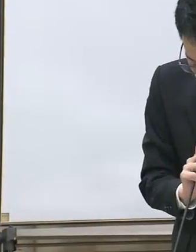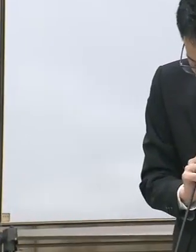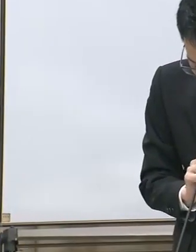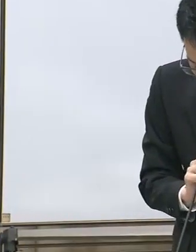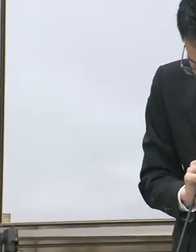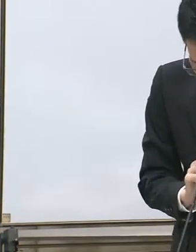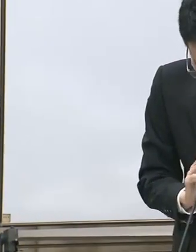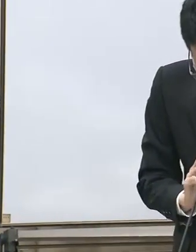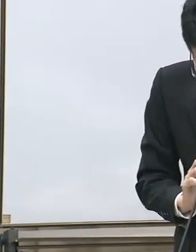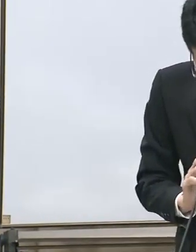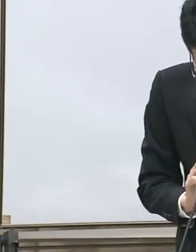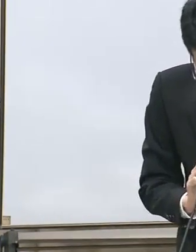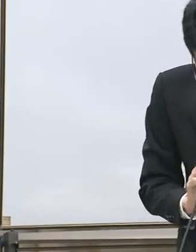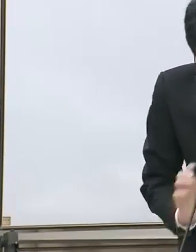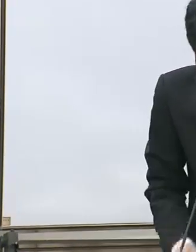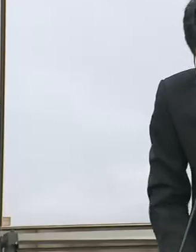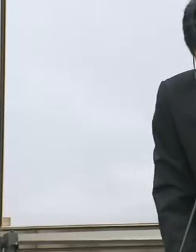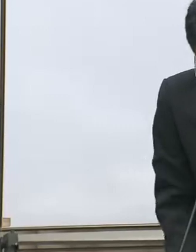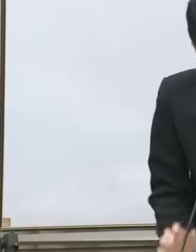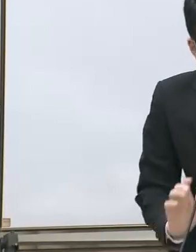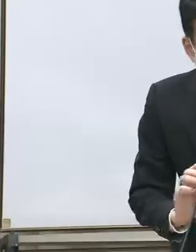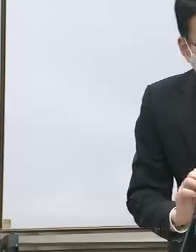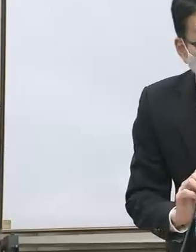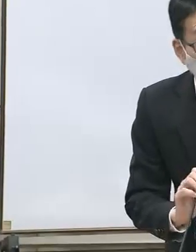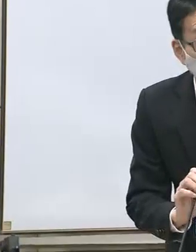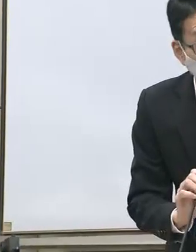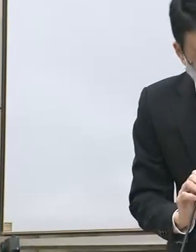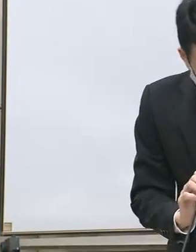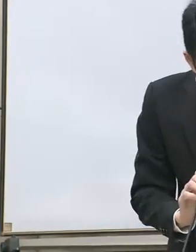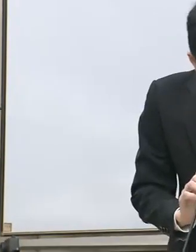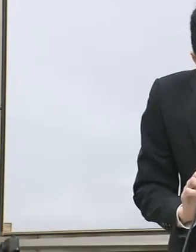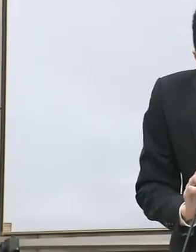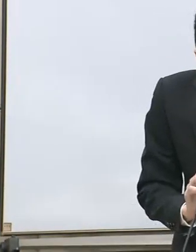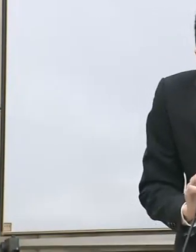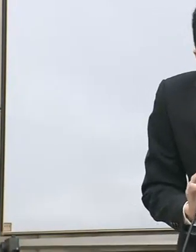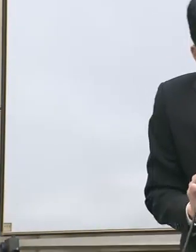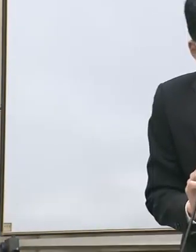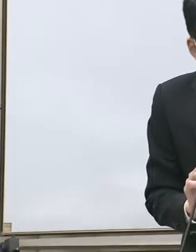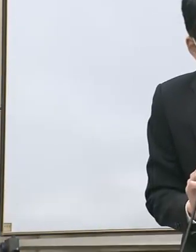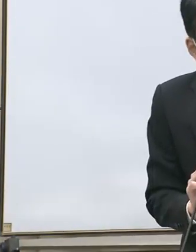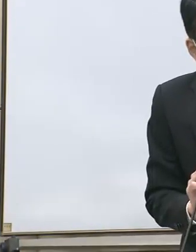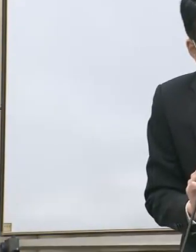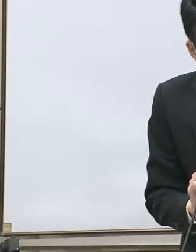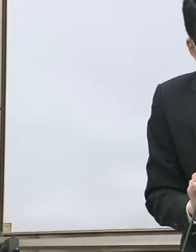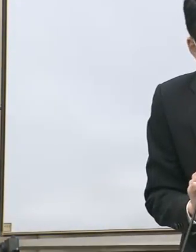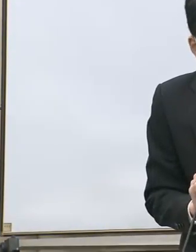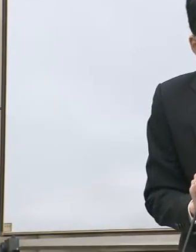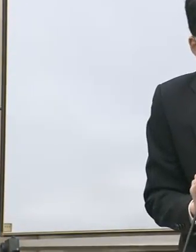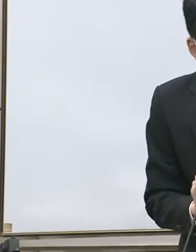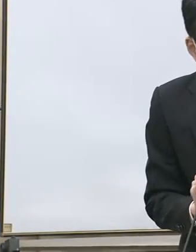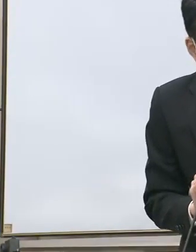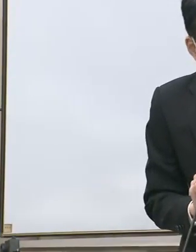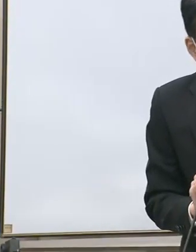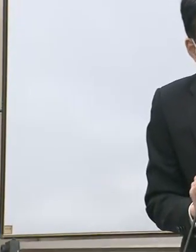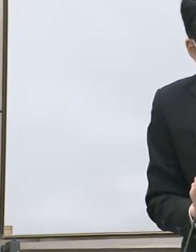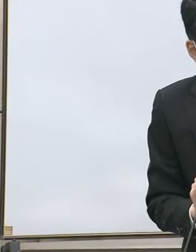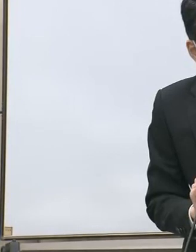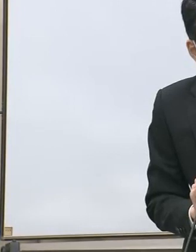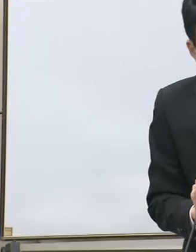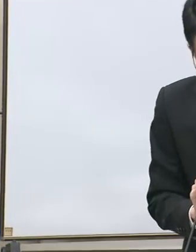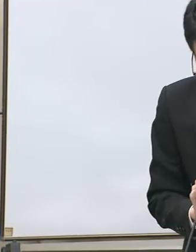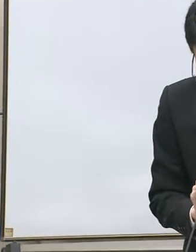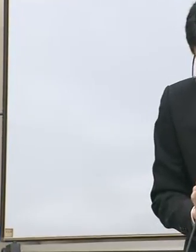そういう、実際に我々の方でですね、症状についてですね、診断するわけではございません